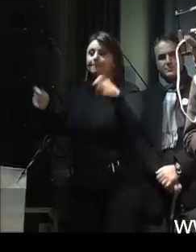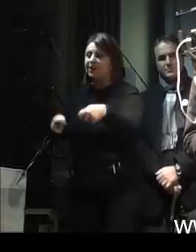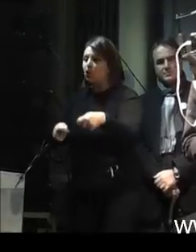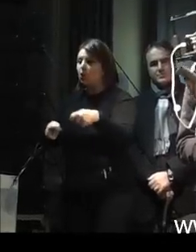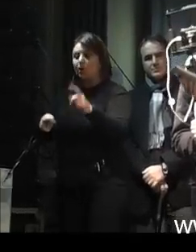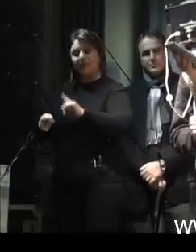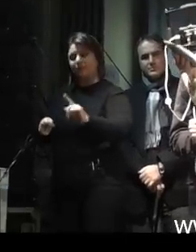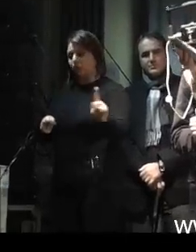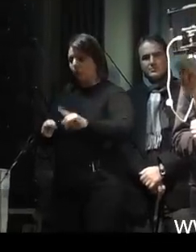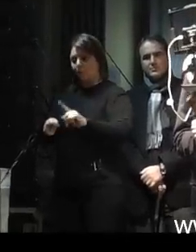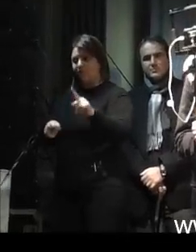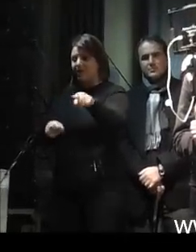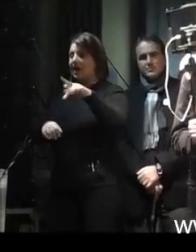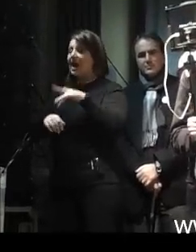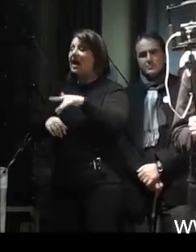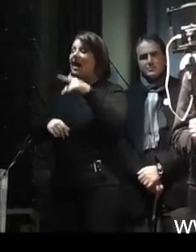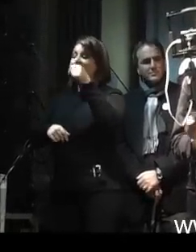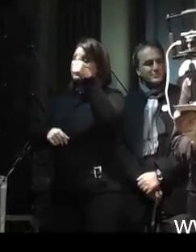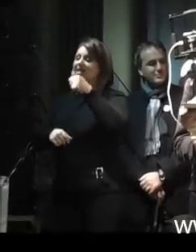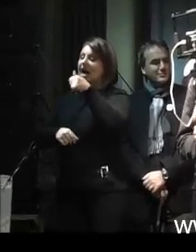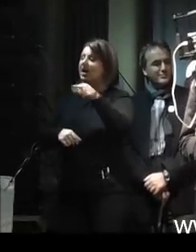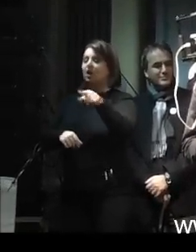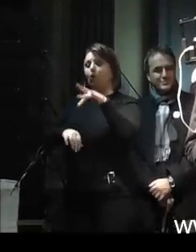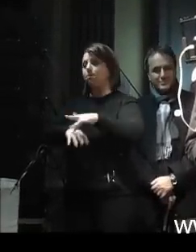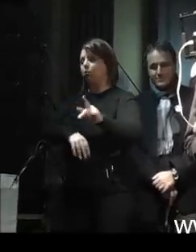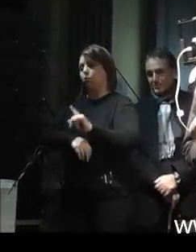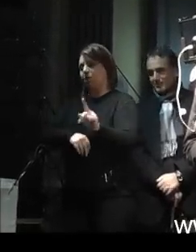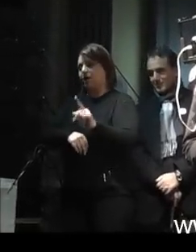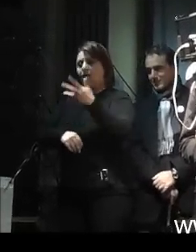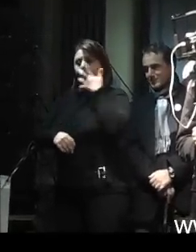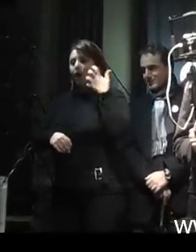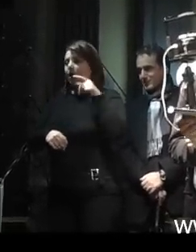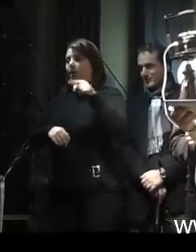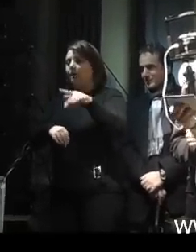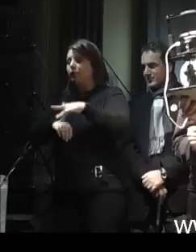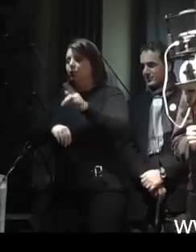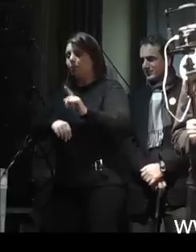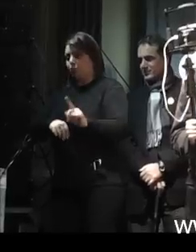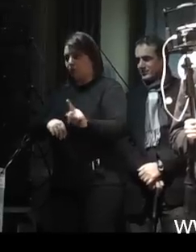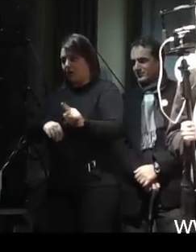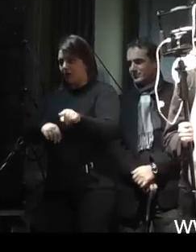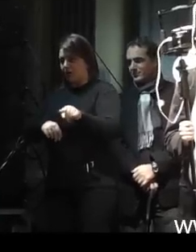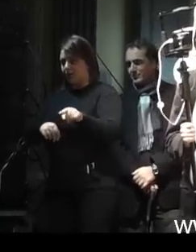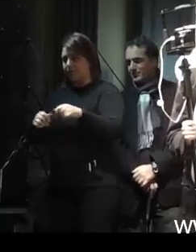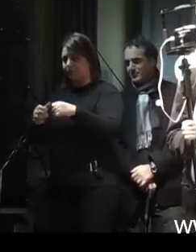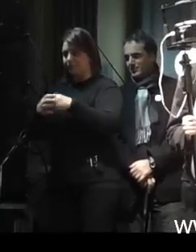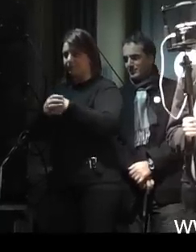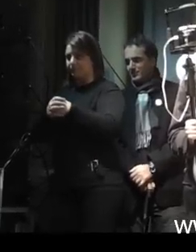casa è sacra, la casa è il rene, è il cuore, è il polmone.